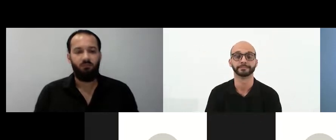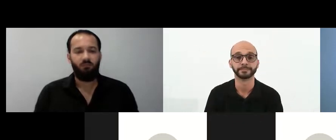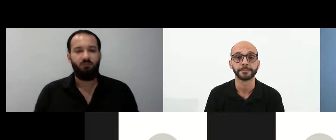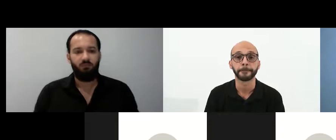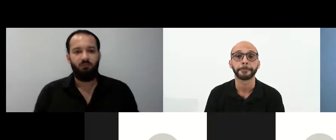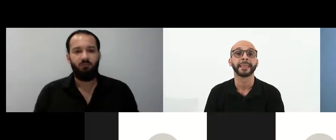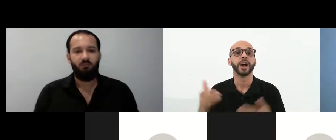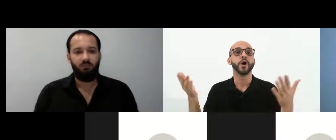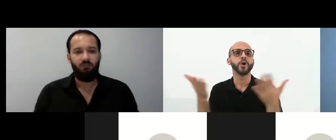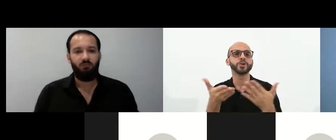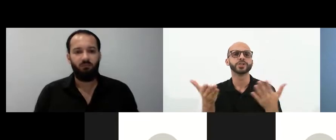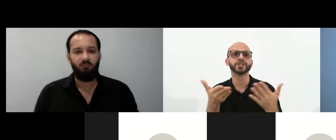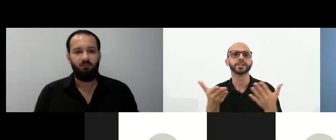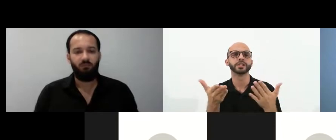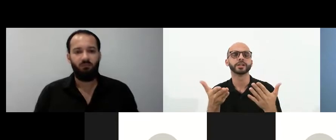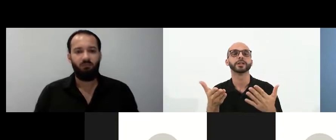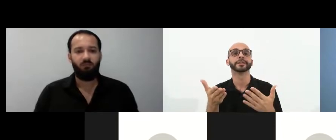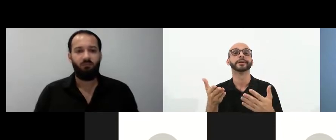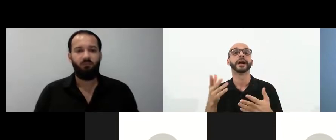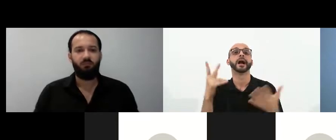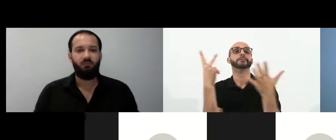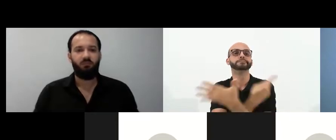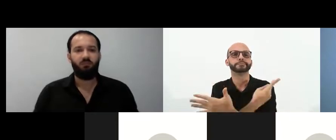áreas bem fortes dentro da educação à distância.